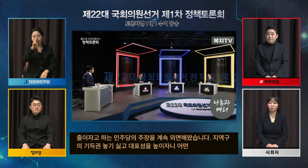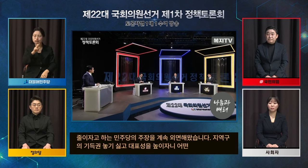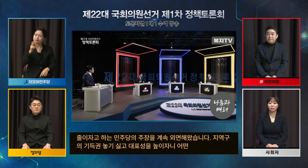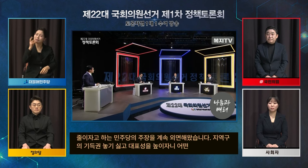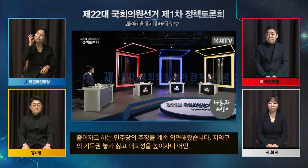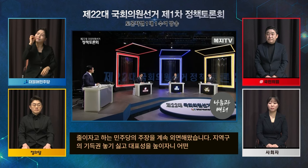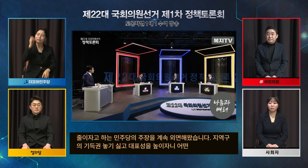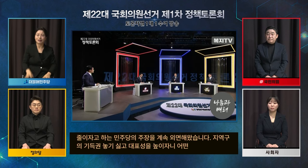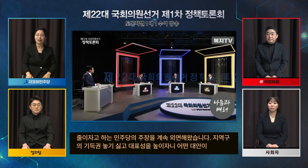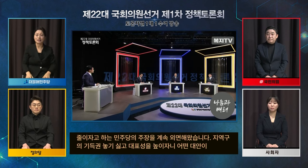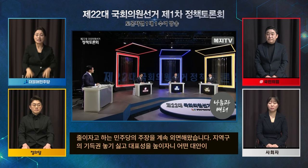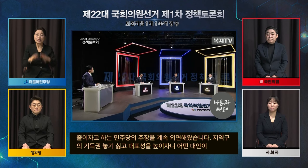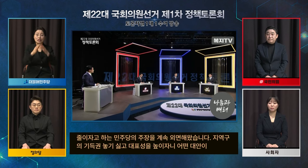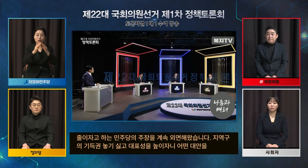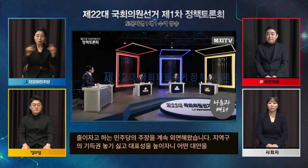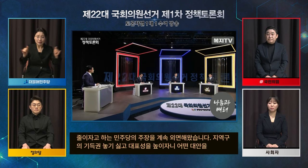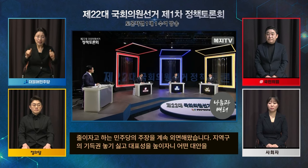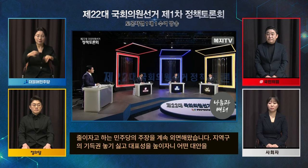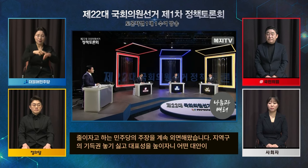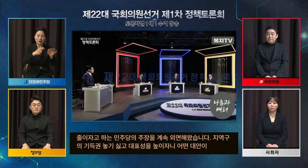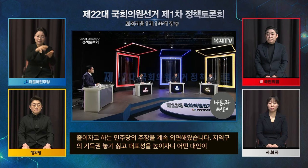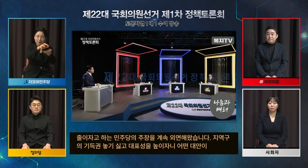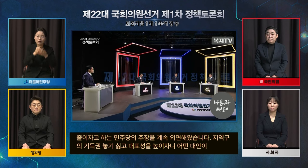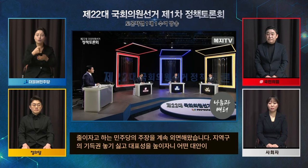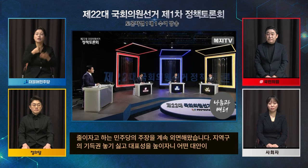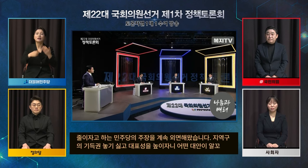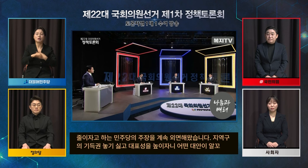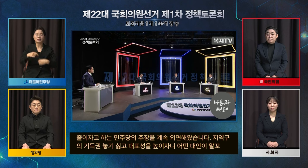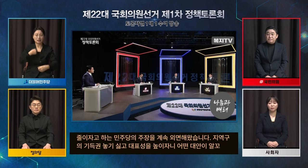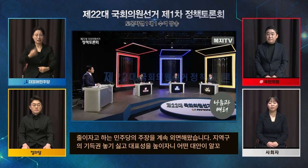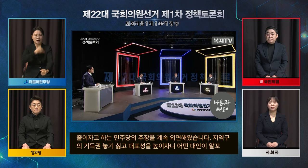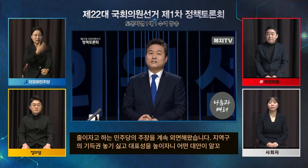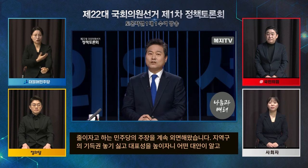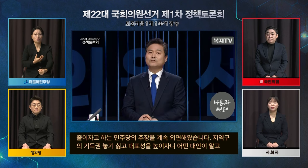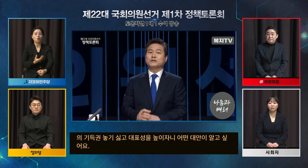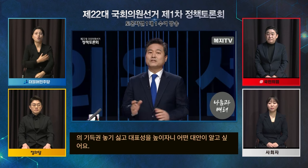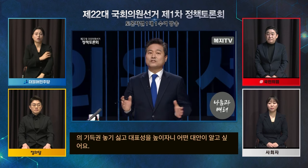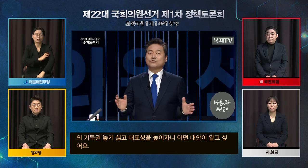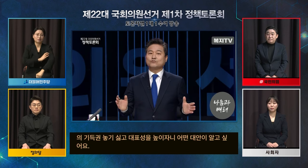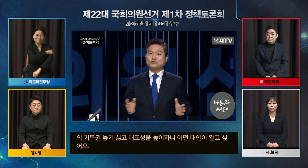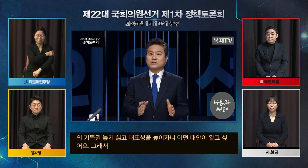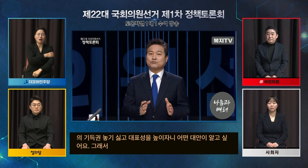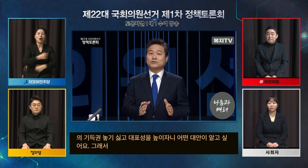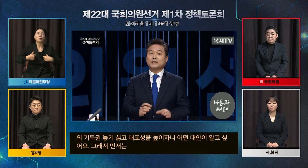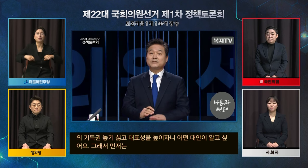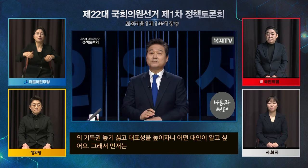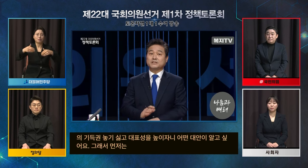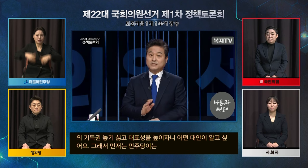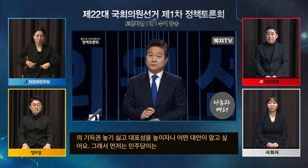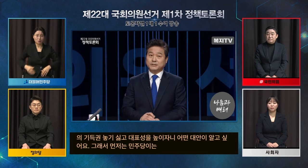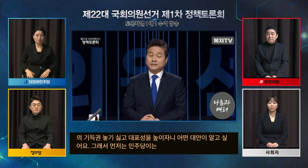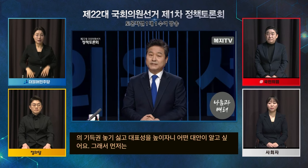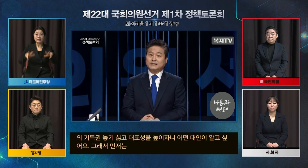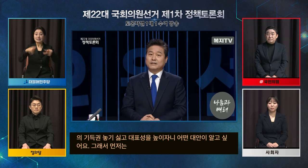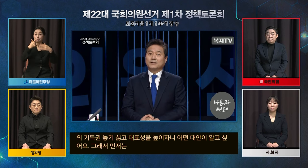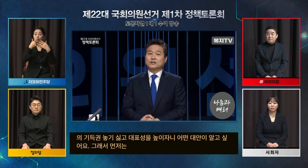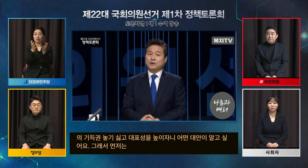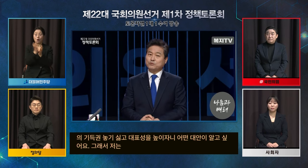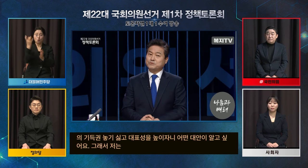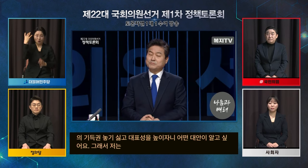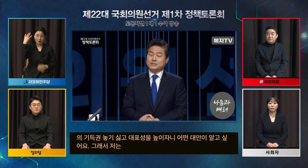반영하기 위해서는 자기 기득권을 내려놓아야 된다. 그래서 저는 민주당이 처음에는 지역구를 줄이자고 주장을 했지만 지금은